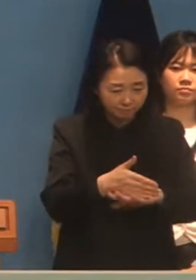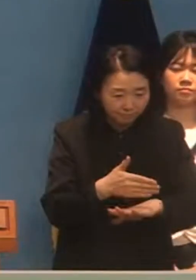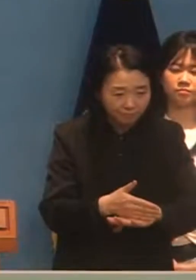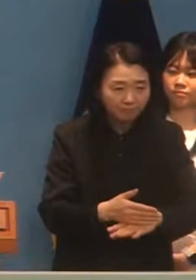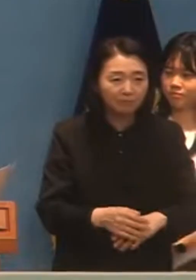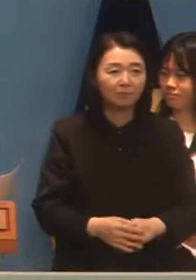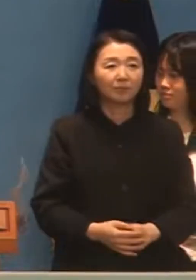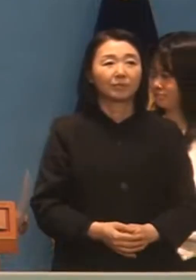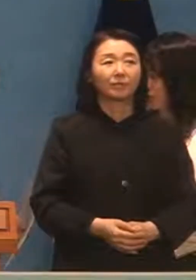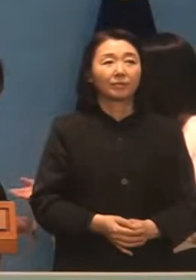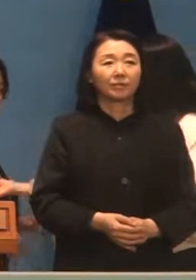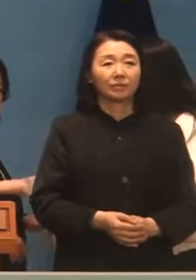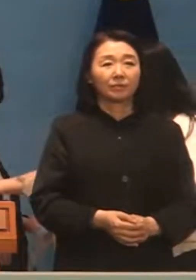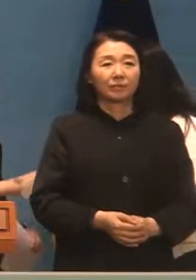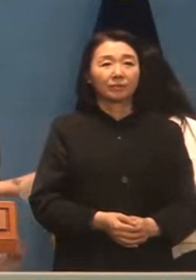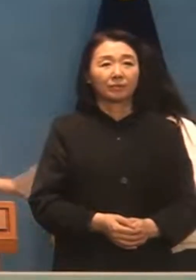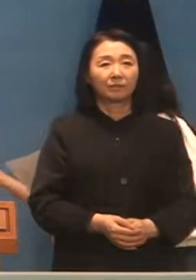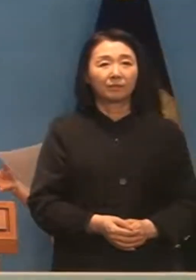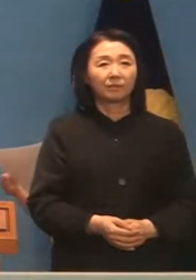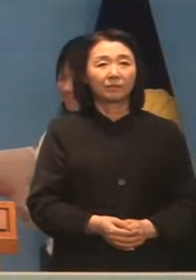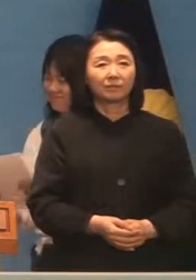감사합니다.